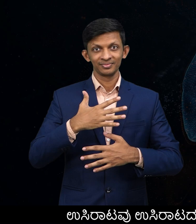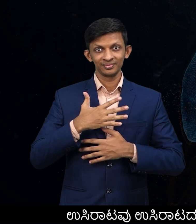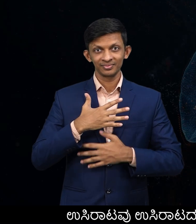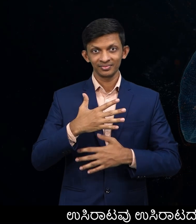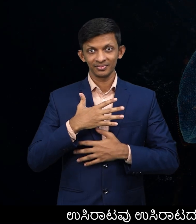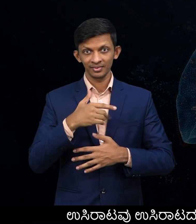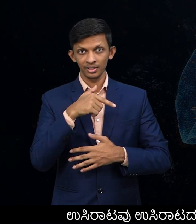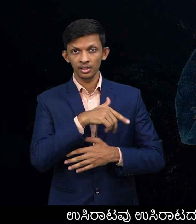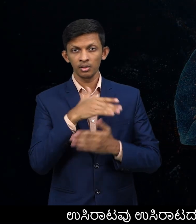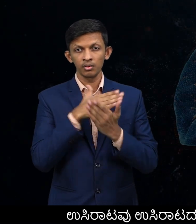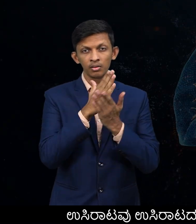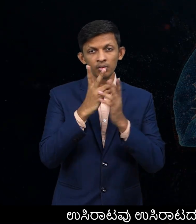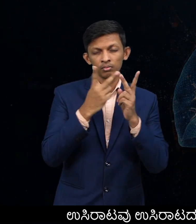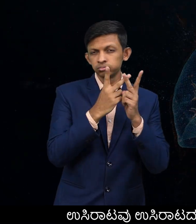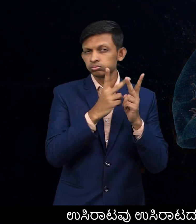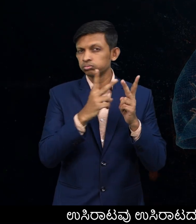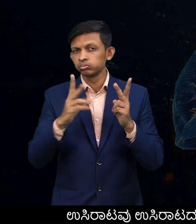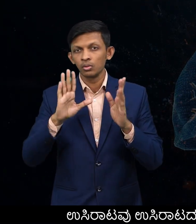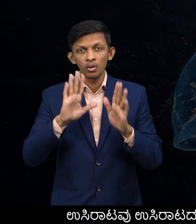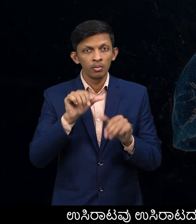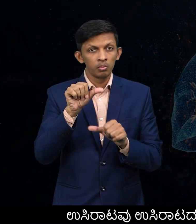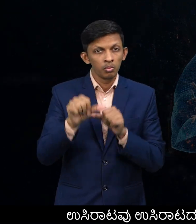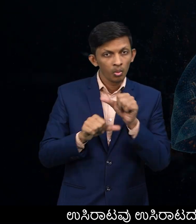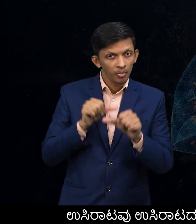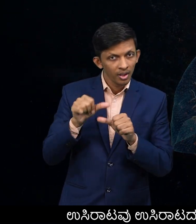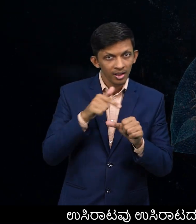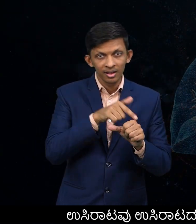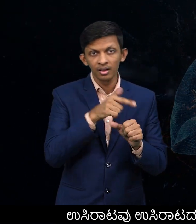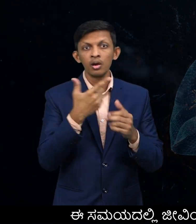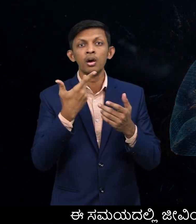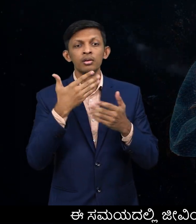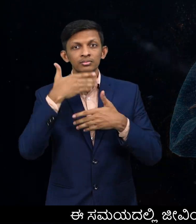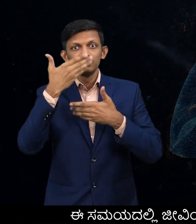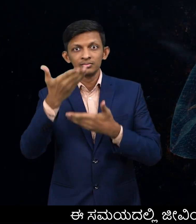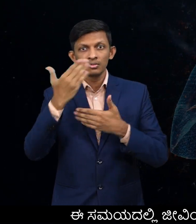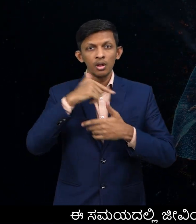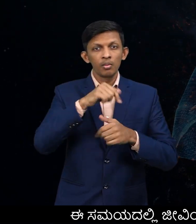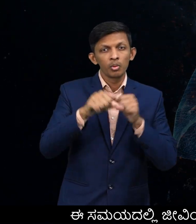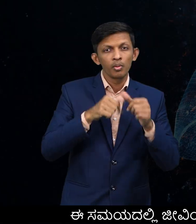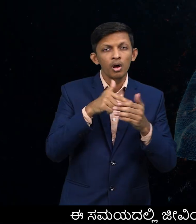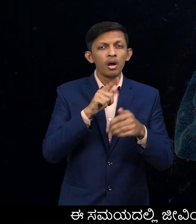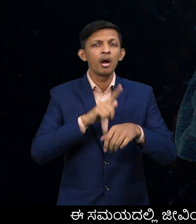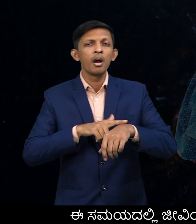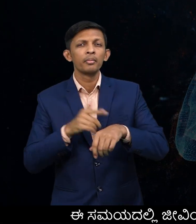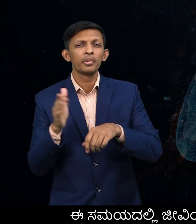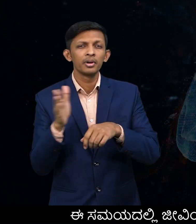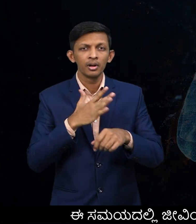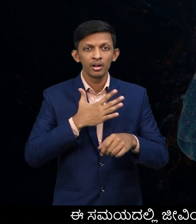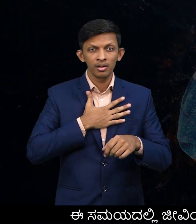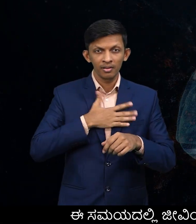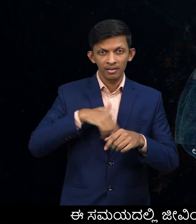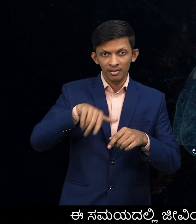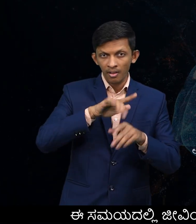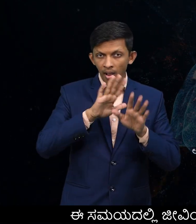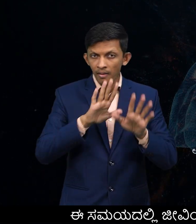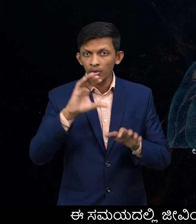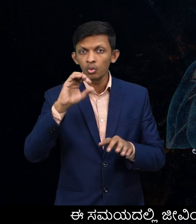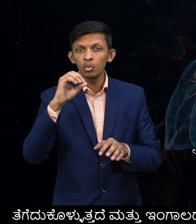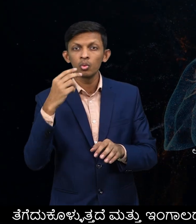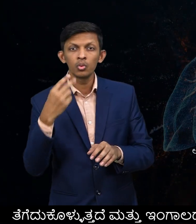ಉಸಿರಾಟವು ಉಸಿರಾಟದ ಪ್ರಕ್ರಿಯೆಯ ಒಂದು ಭಾಗವಾಗಿದ್ದು, ಈ ಸಮಯದಲ್ಲಿ ಜೀವಿಯು ಆಮ್ಲಜನಕ ಭರಿತ ಗಾಳಿಯನ್ನು